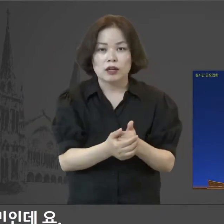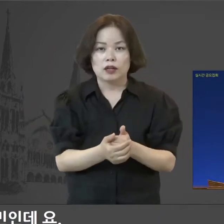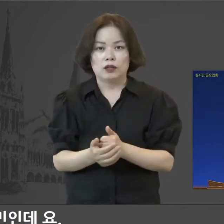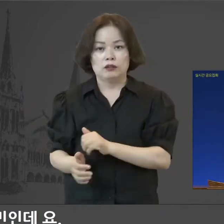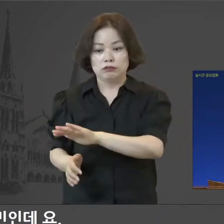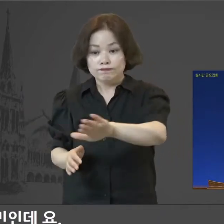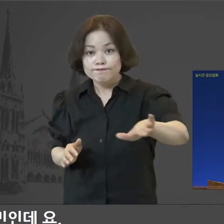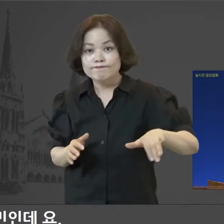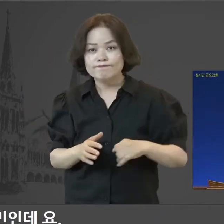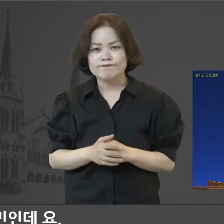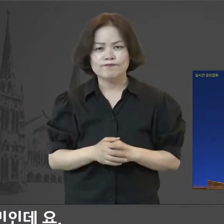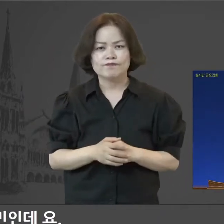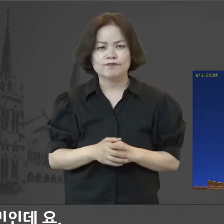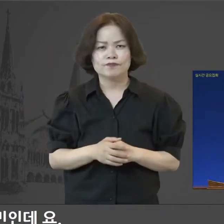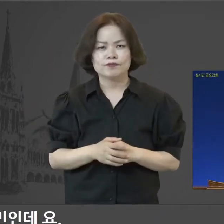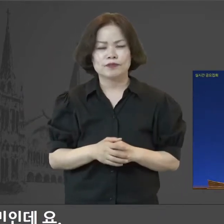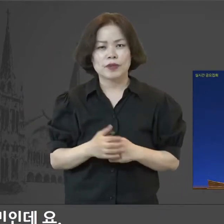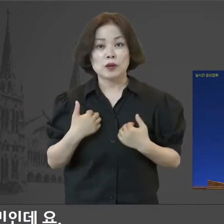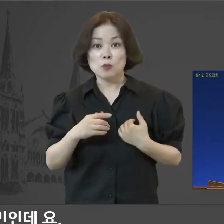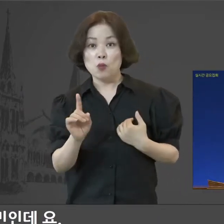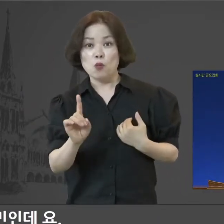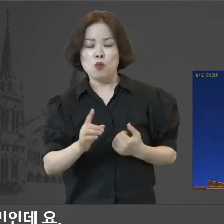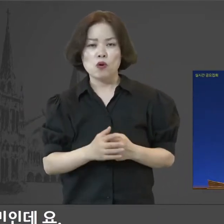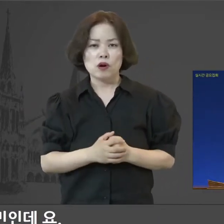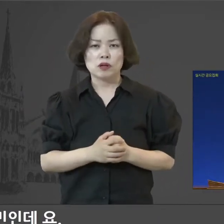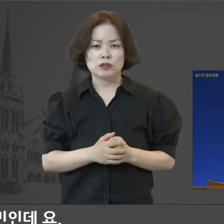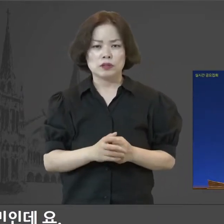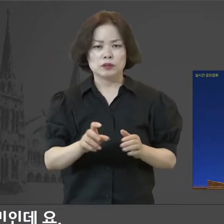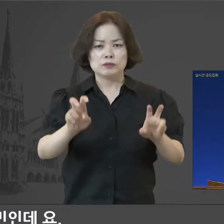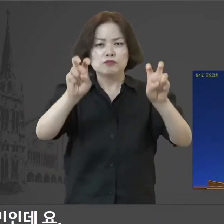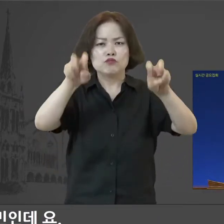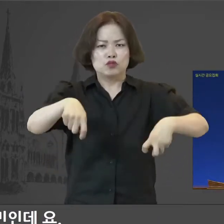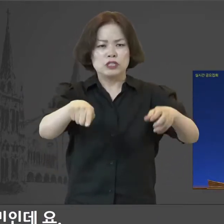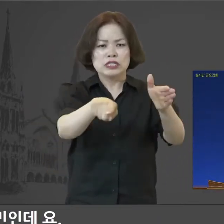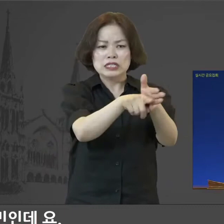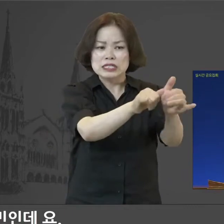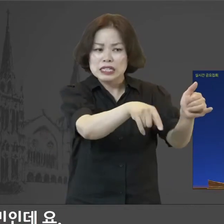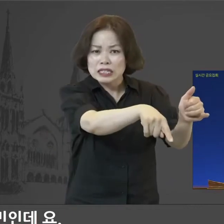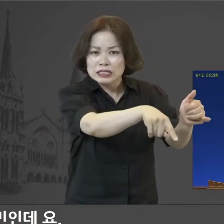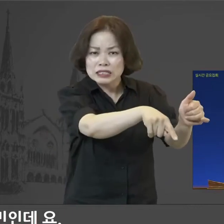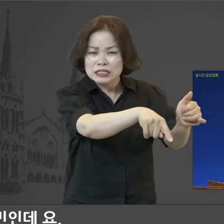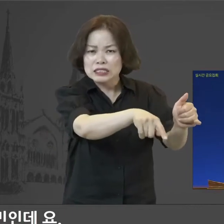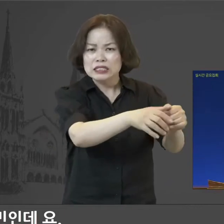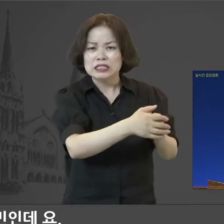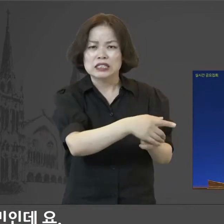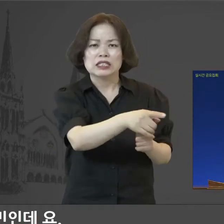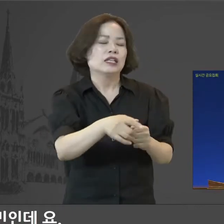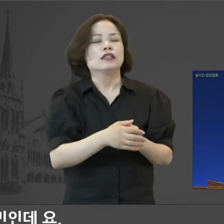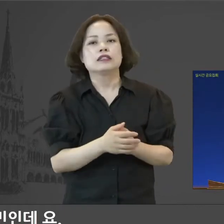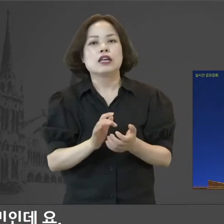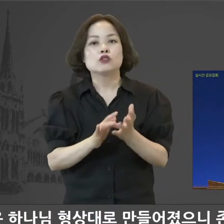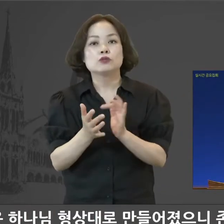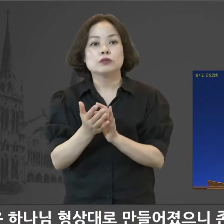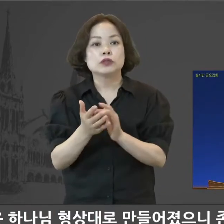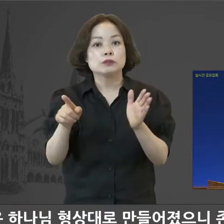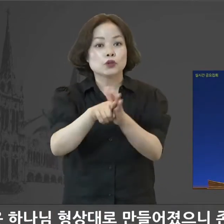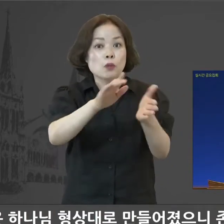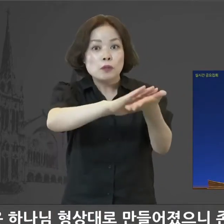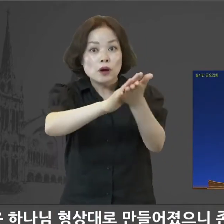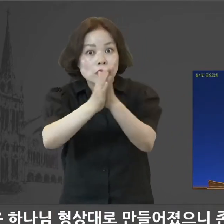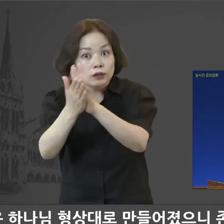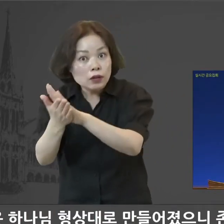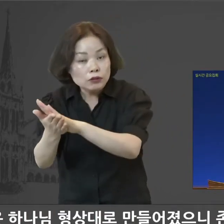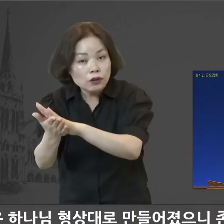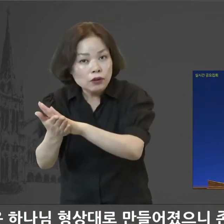제가 제일 코미디라는 게 뭐냐면 무신론자들이 하는 얘기들이 얼마나 웃긴지 몰라요. 지금 예수 믿고 변화된 상태에서